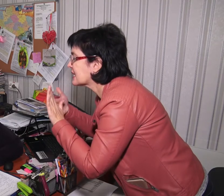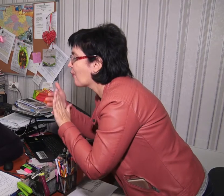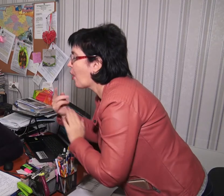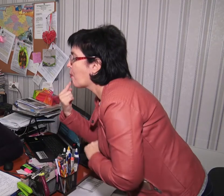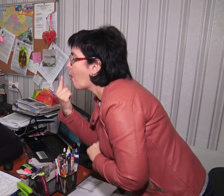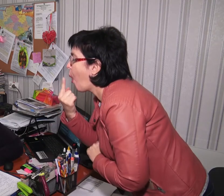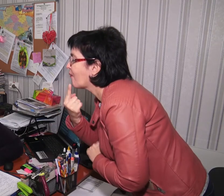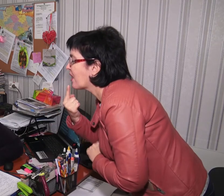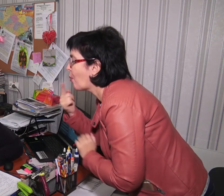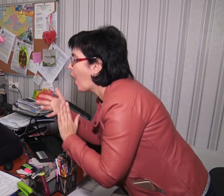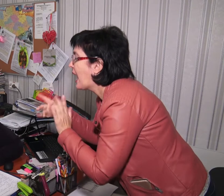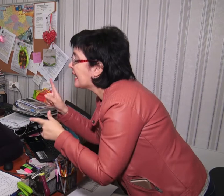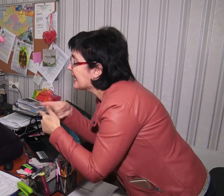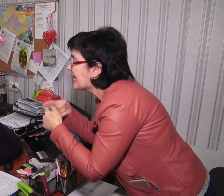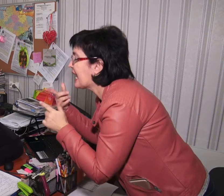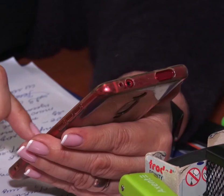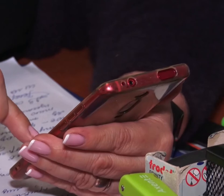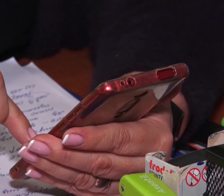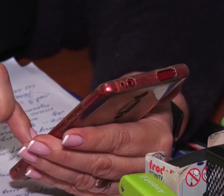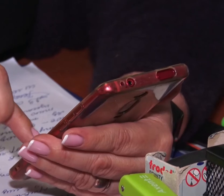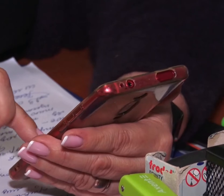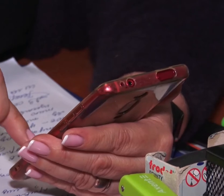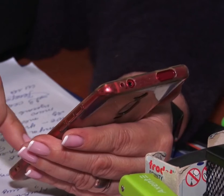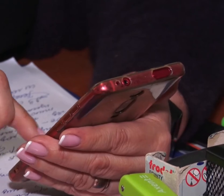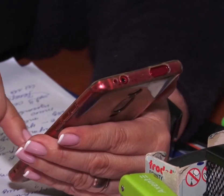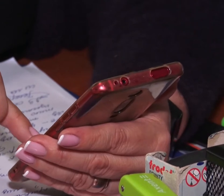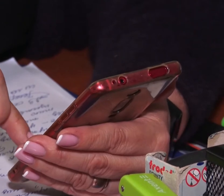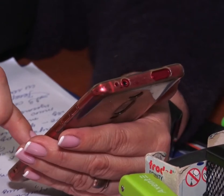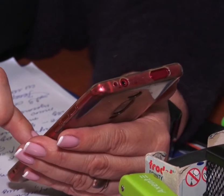мобільний додаток, через який можна зв'язатися з перекладачем та попросити про допомогу.